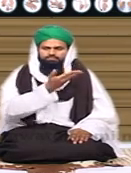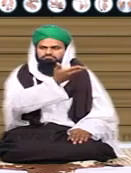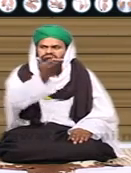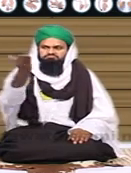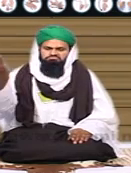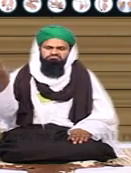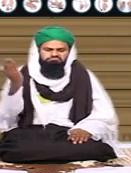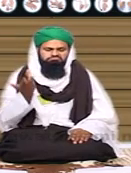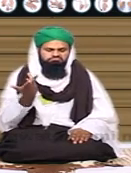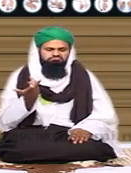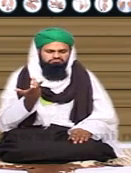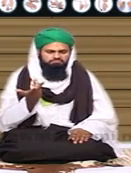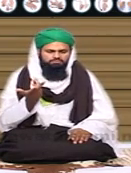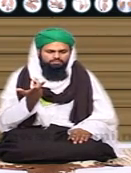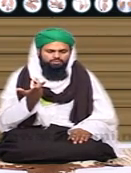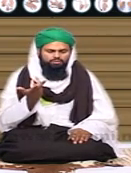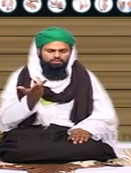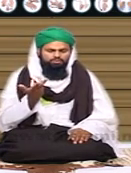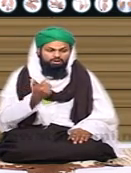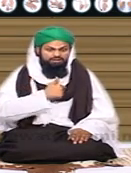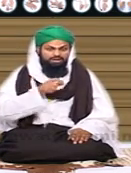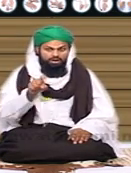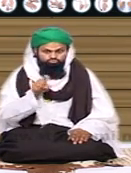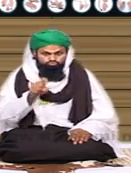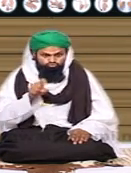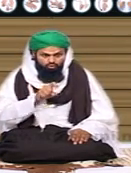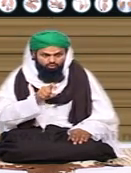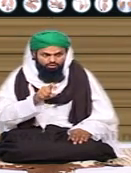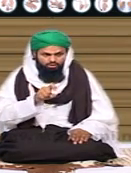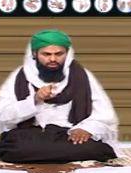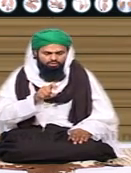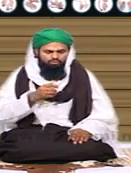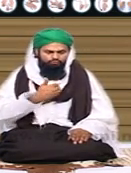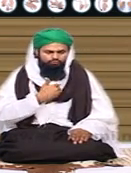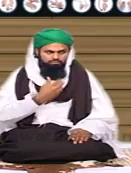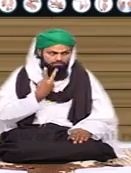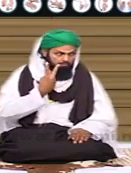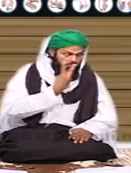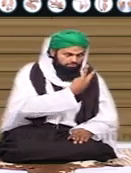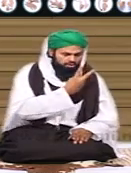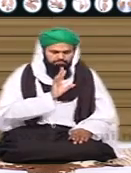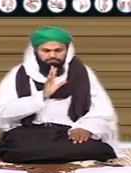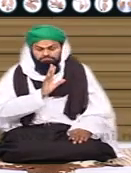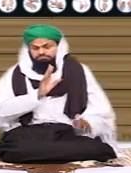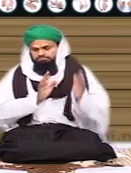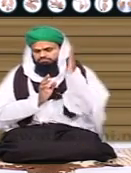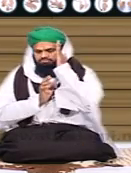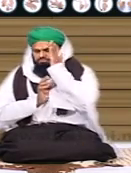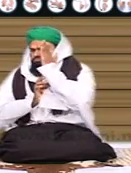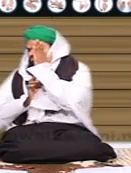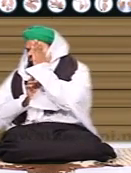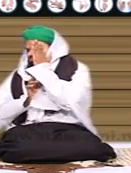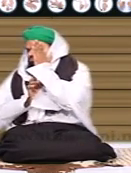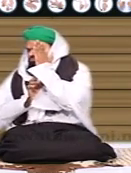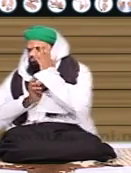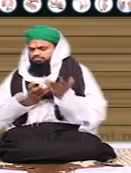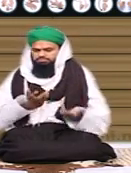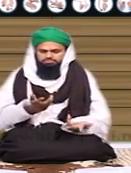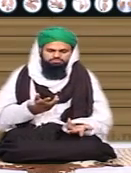جان نکلی جاتی ہے کہ اب چبھی کہ اب چبھی. اور بعض بیچارے کمزور جو ہوتے ہیں, کمزور دل کے, وہ انجیکشن لگتا دیکھتے